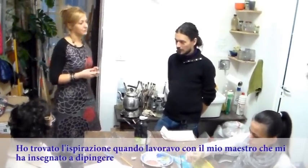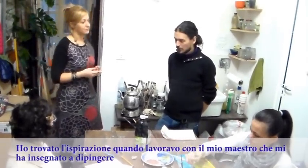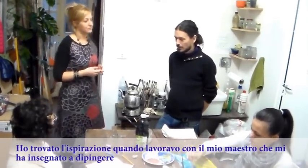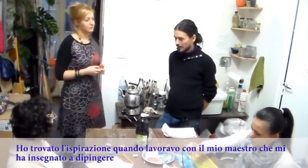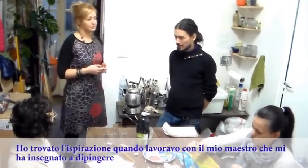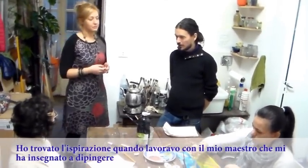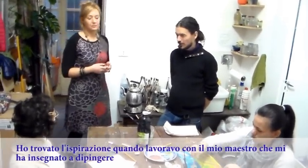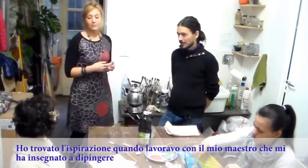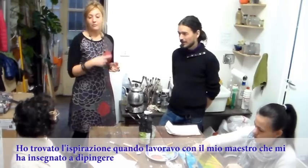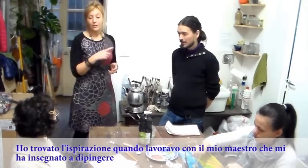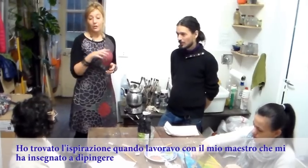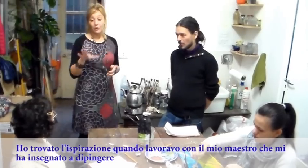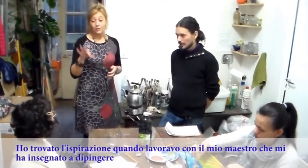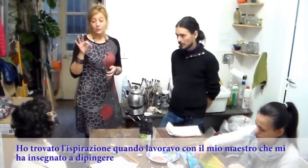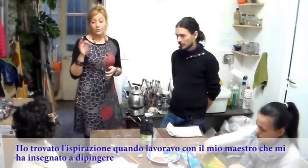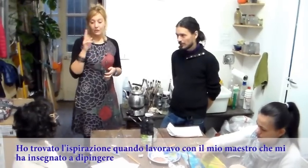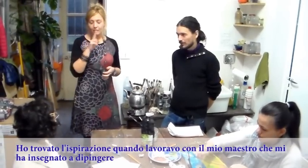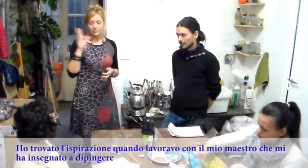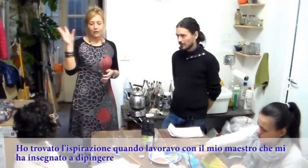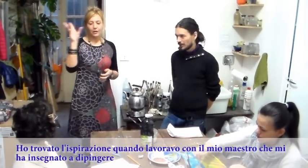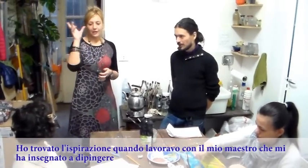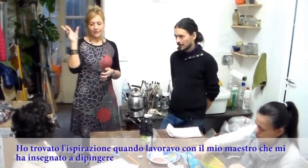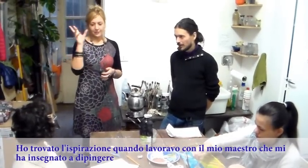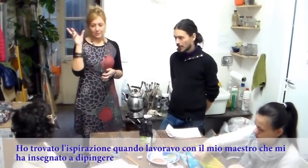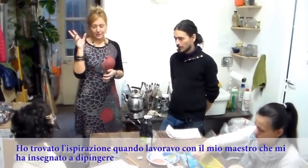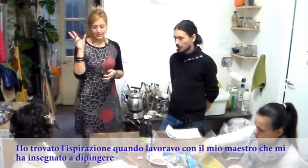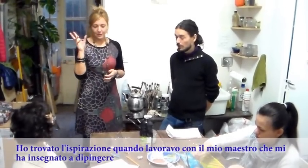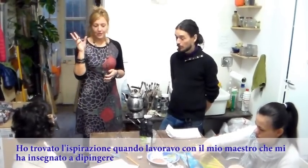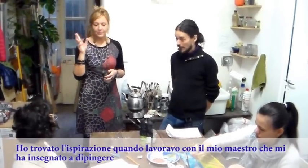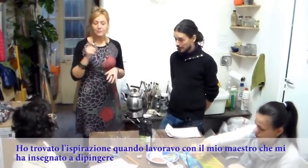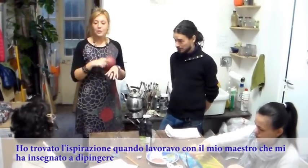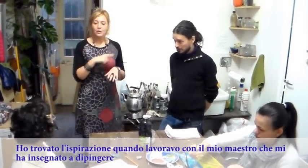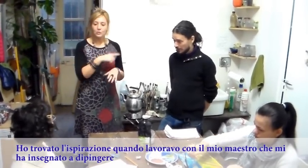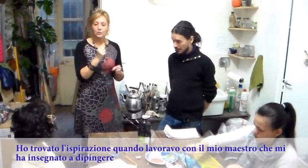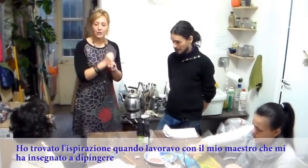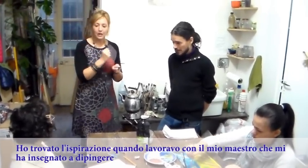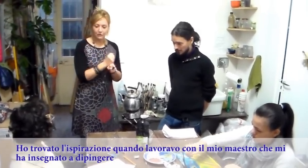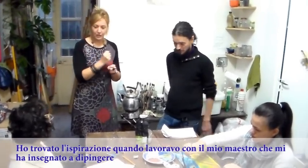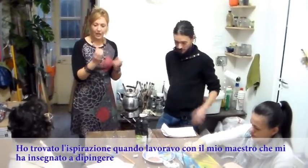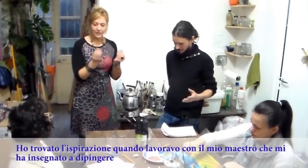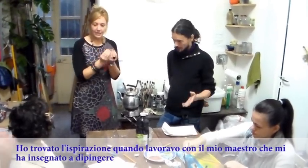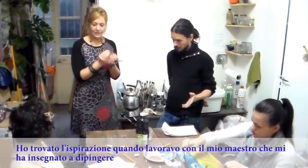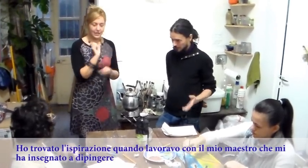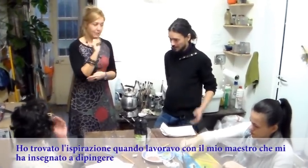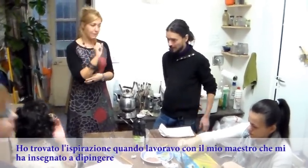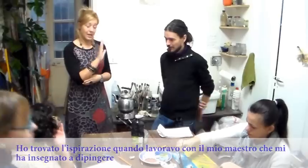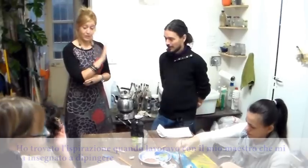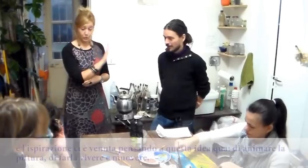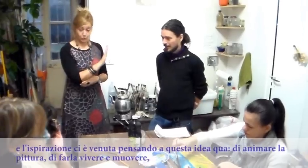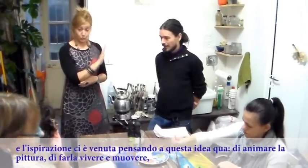Ho trovato l'ispirazione quando lavoravo con il mio maestro che mi ha insegnato a